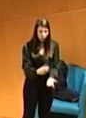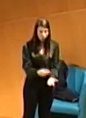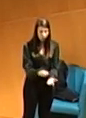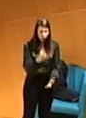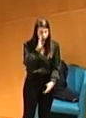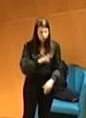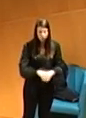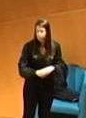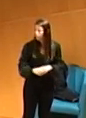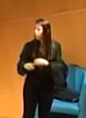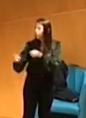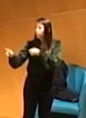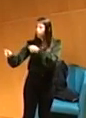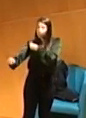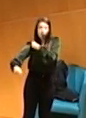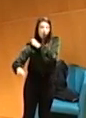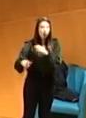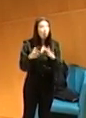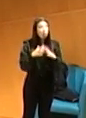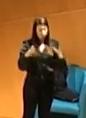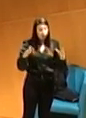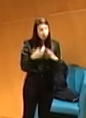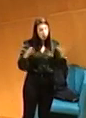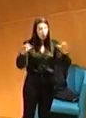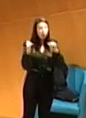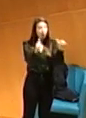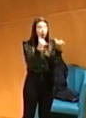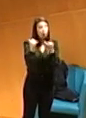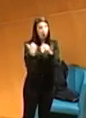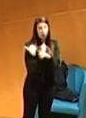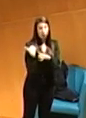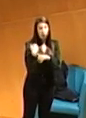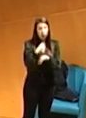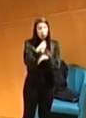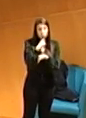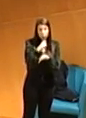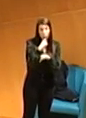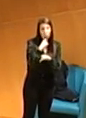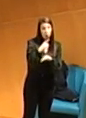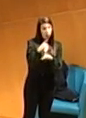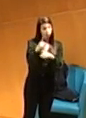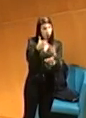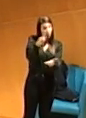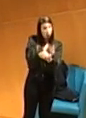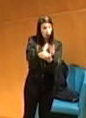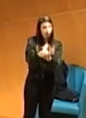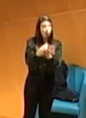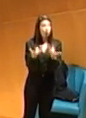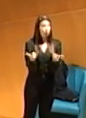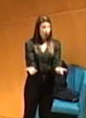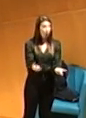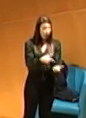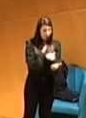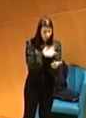temps. Qu'est-ce que j'ai acheté à La Grande Récré pour Noël tout à l'heure? Je lui ai acheté Spider-Man. Je lui ai